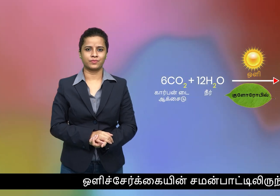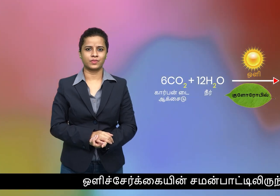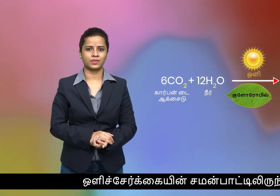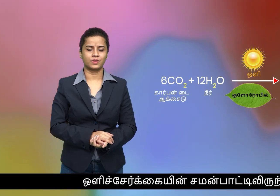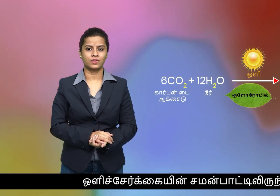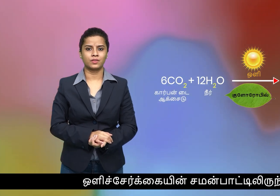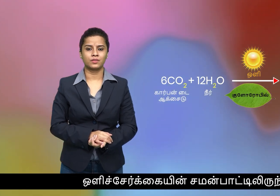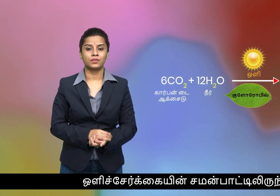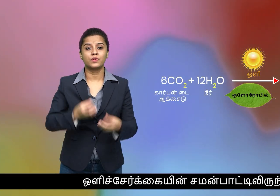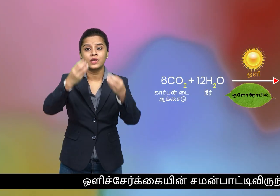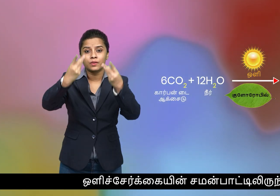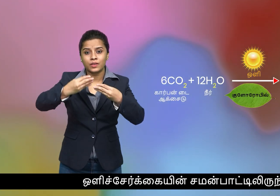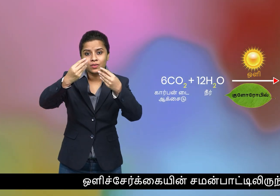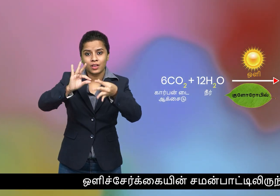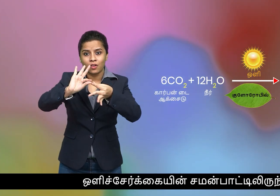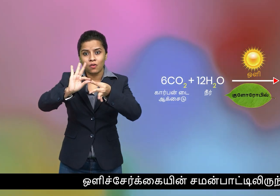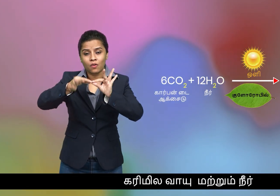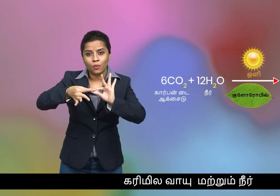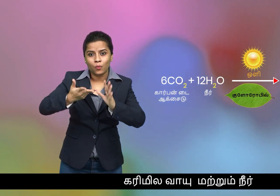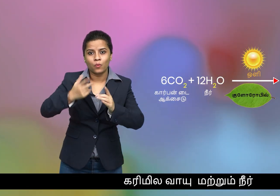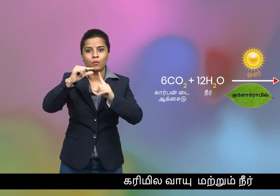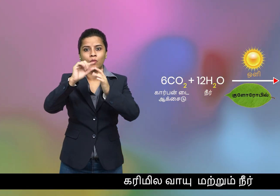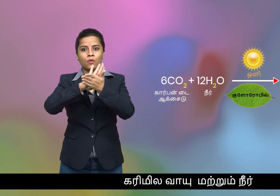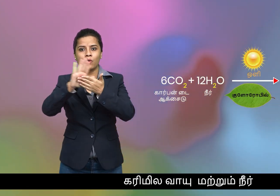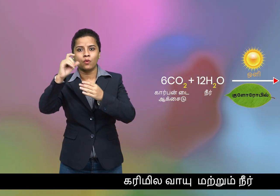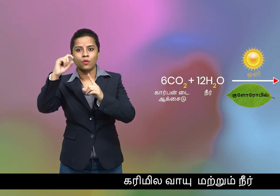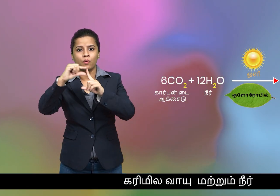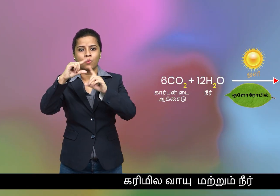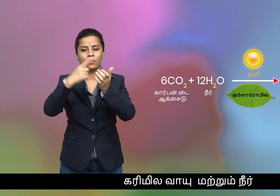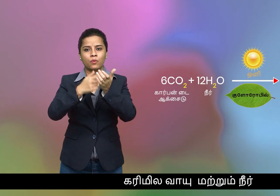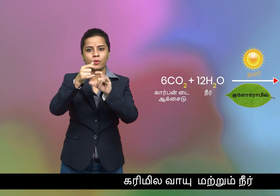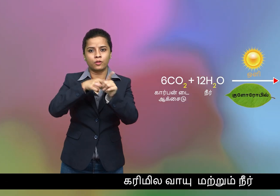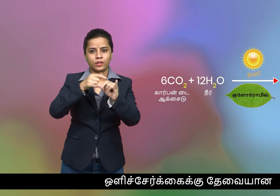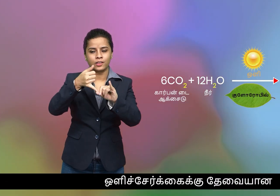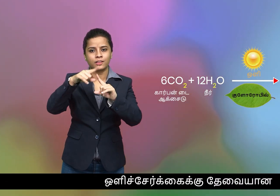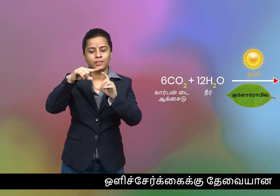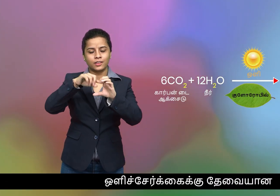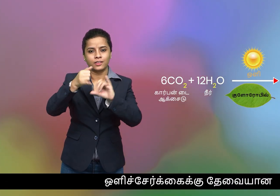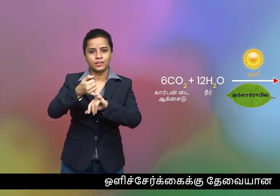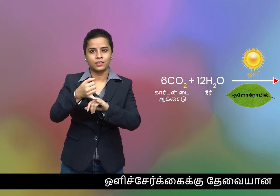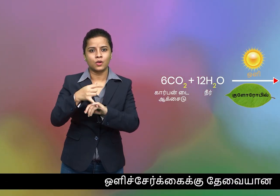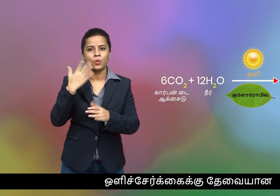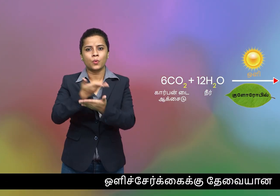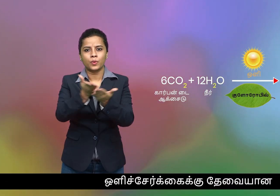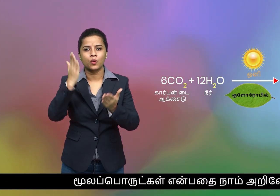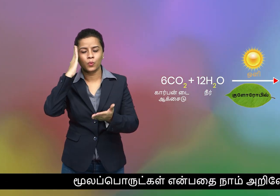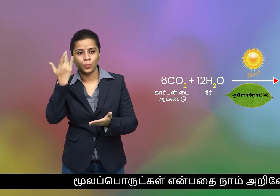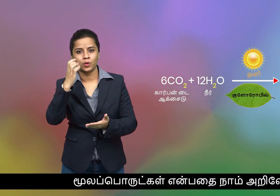ஒளிச்சேர்க்கையின் சமன்பாட்டிலிருந்து கரிமில வாயு மற்றும் நீர் ஒளிச்சேர்க்கைக்கு தேவையான